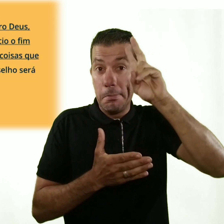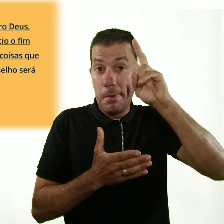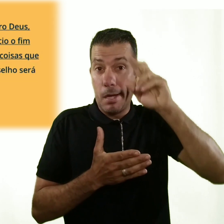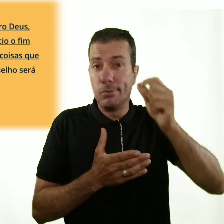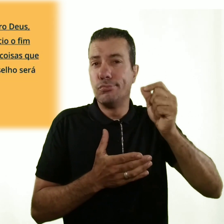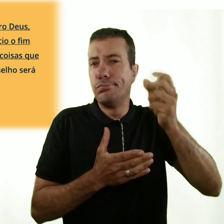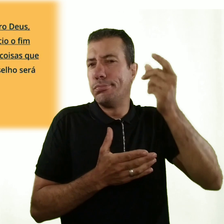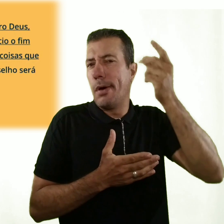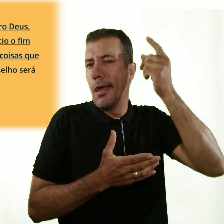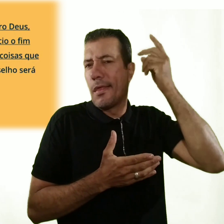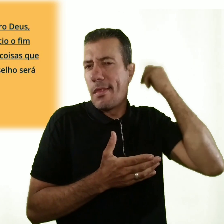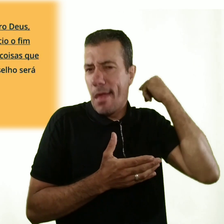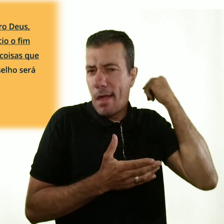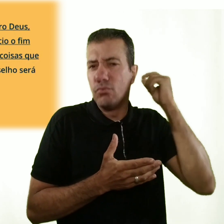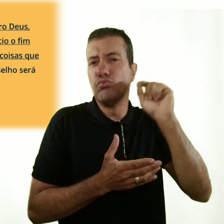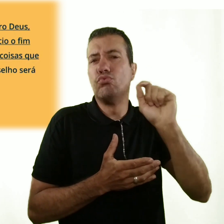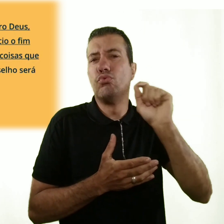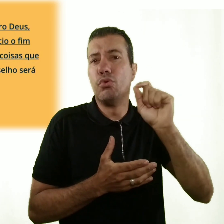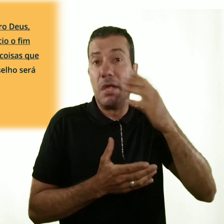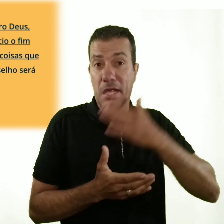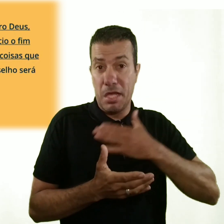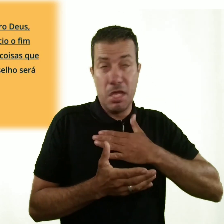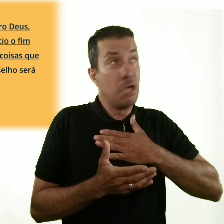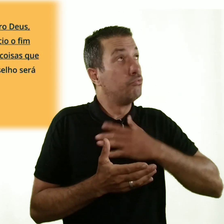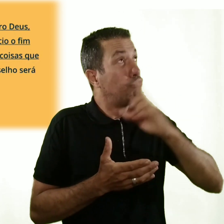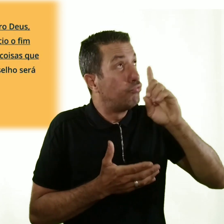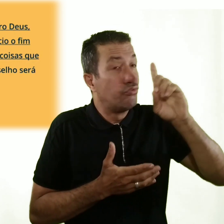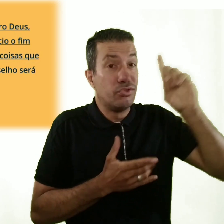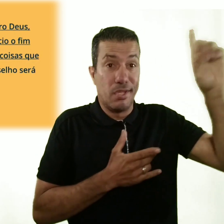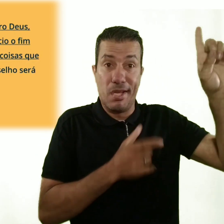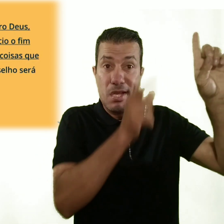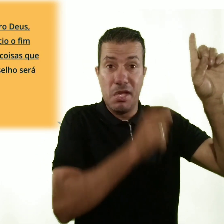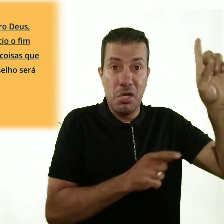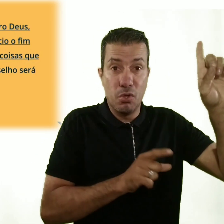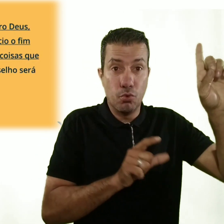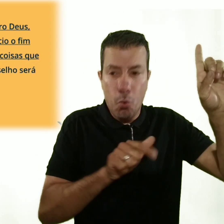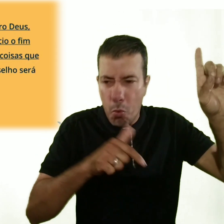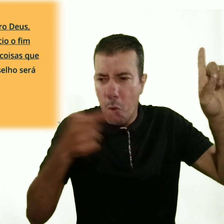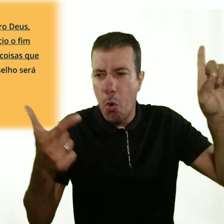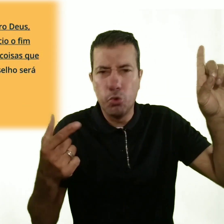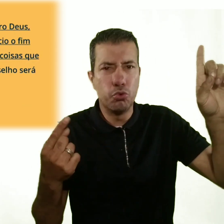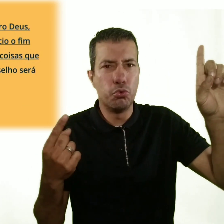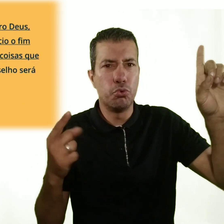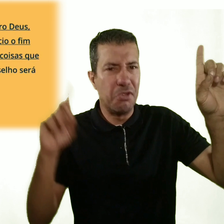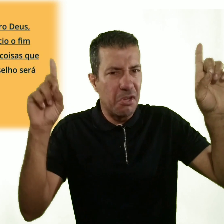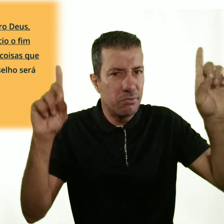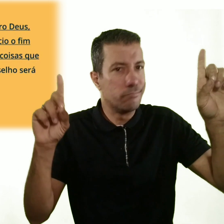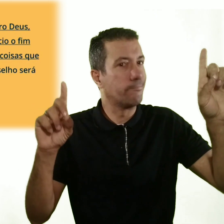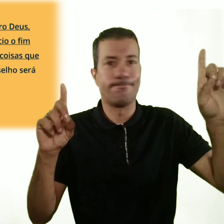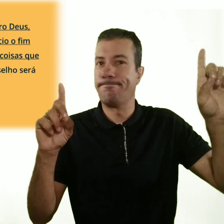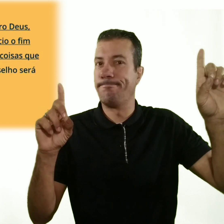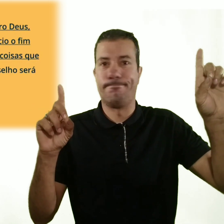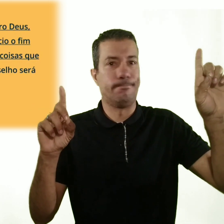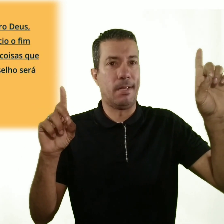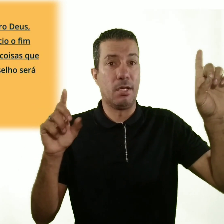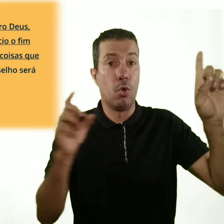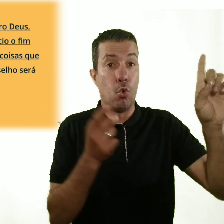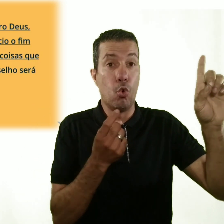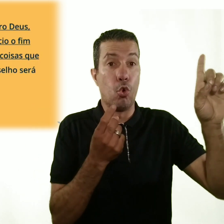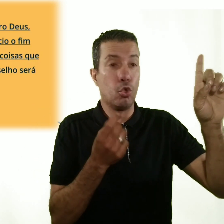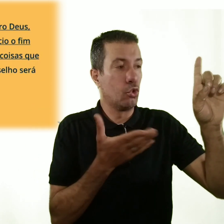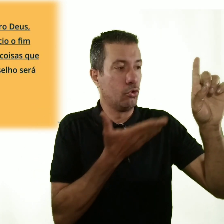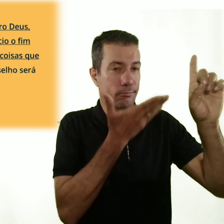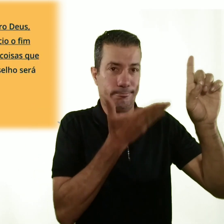desde a antiguidade, que eu sou Deus e não há outro Deus. Opa, aqui já tem uma informação importante. Deus está dizendo